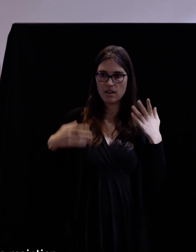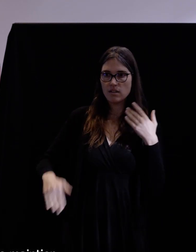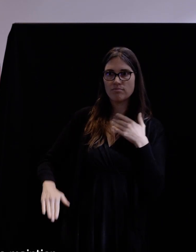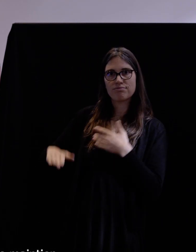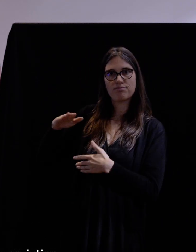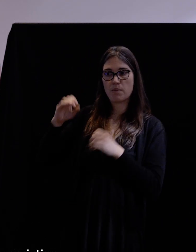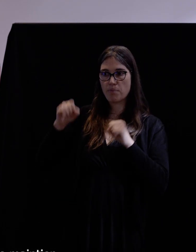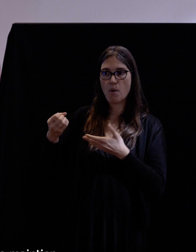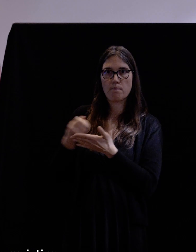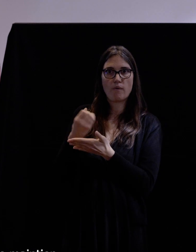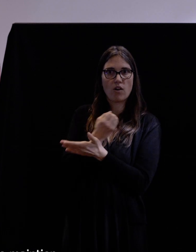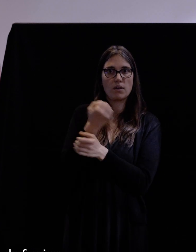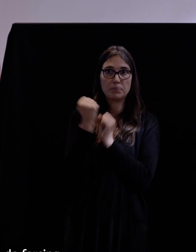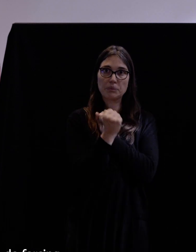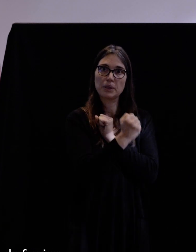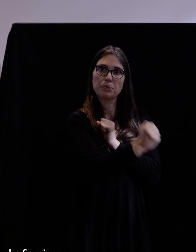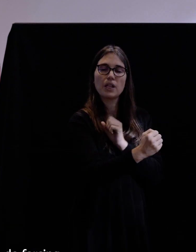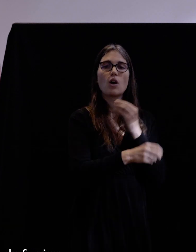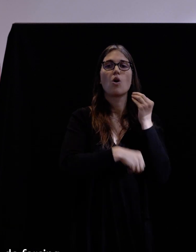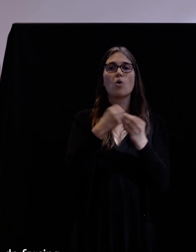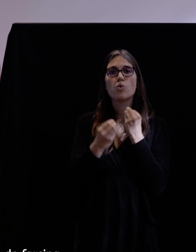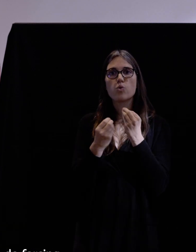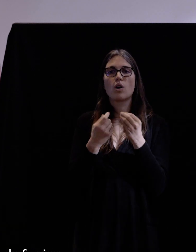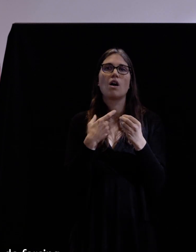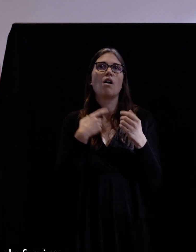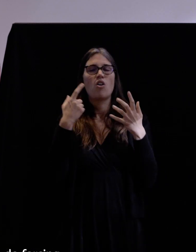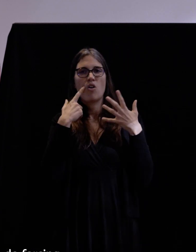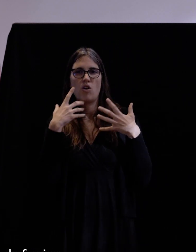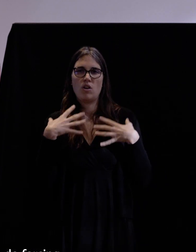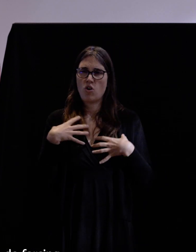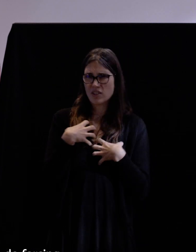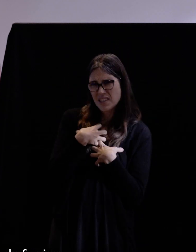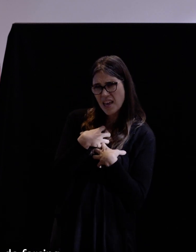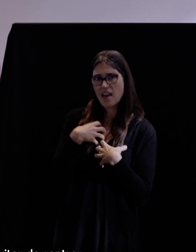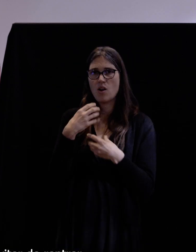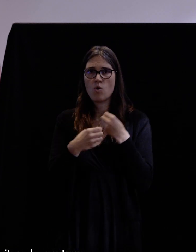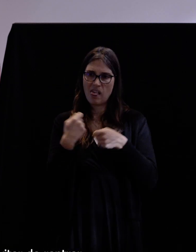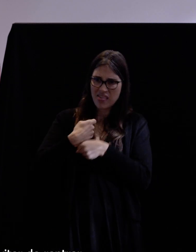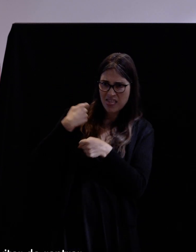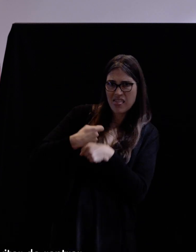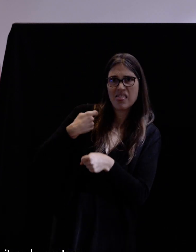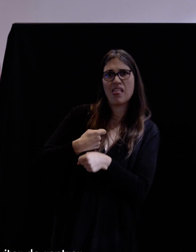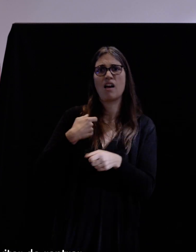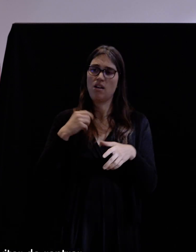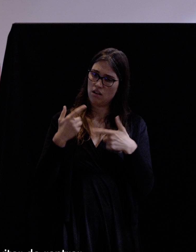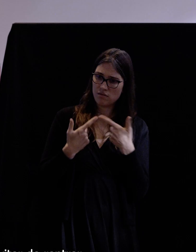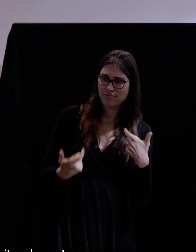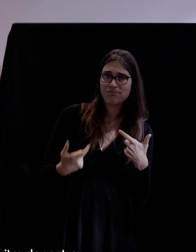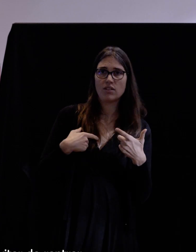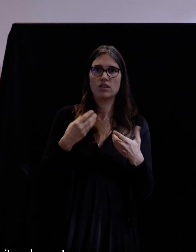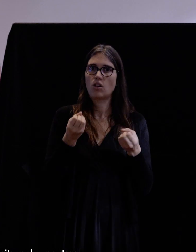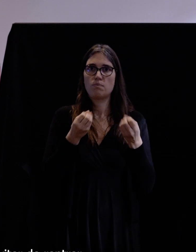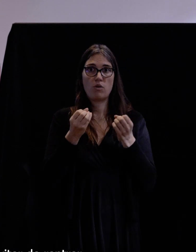c'est peut-être beaucoup de l'anxiété, peut-être un peu de forcing, peut-être une espèce de cercle vicieux dans lequel il faut éviter de rentrer si on